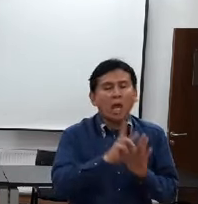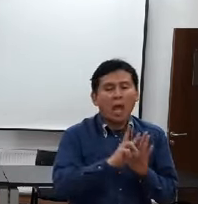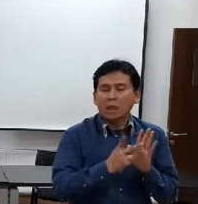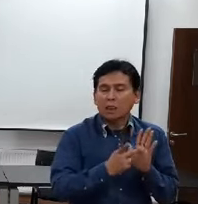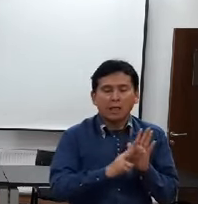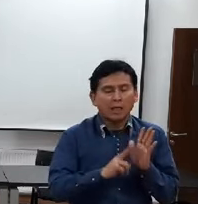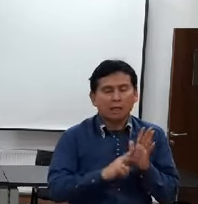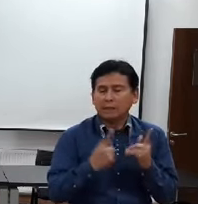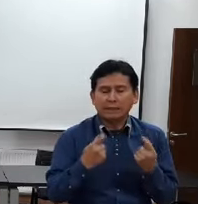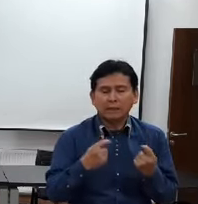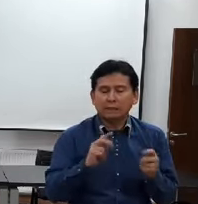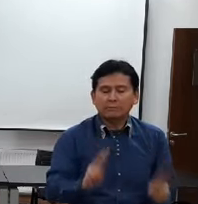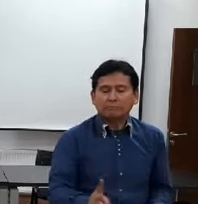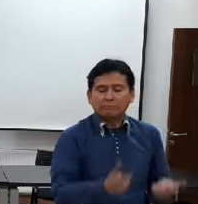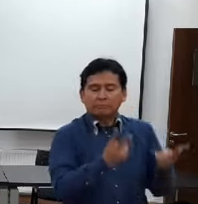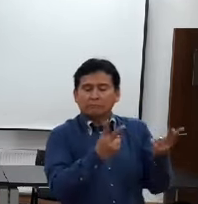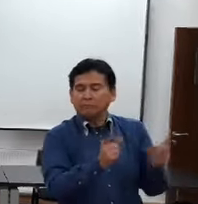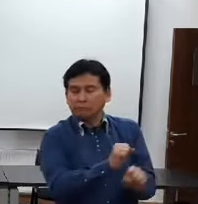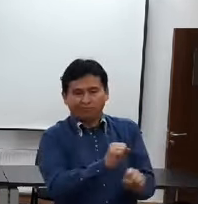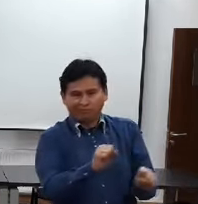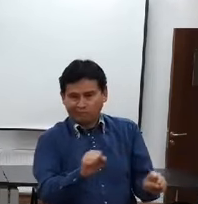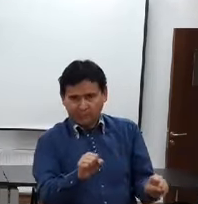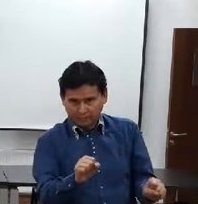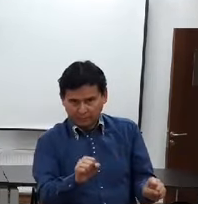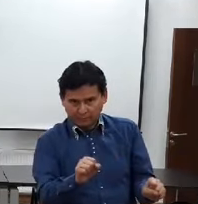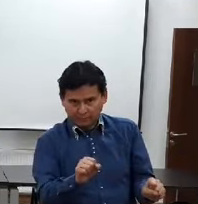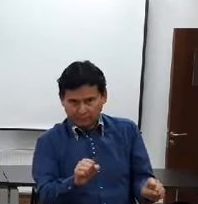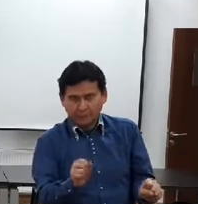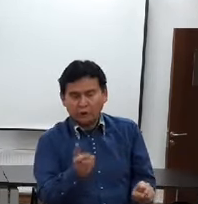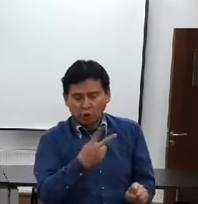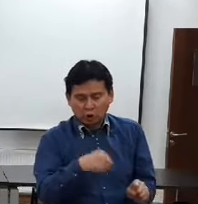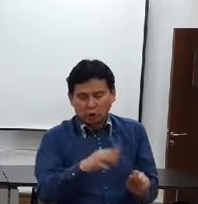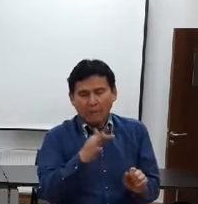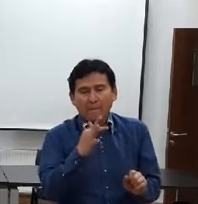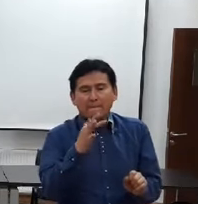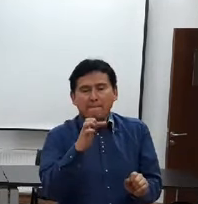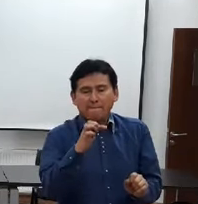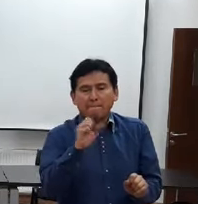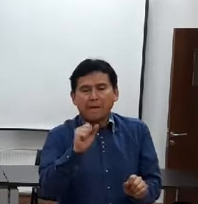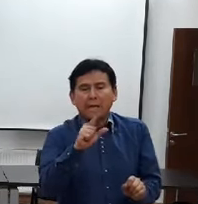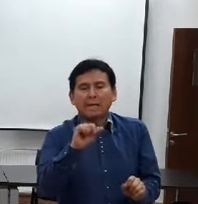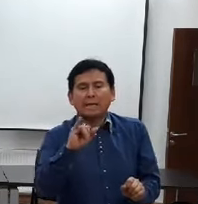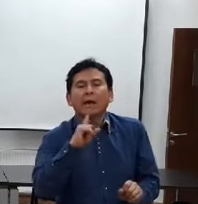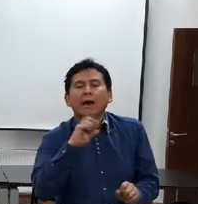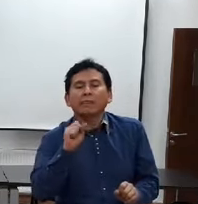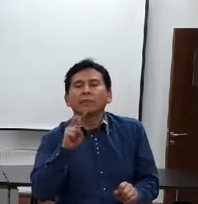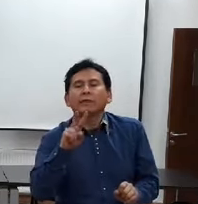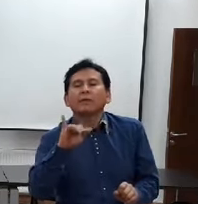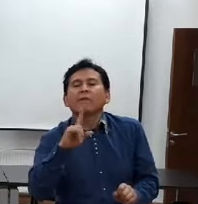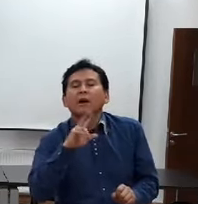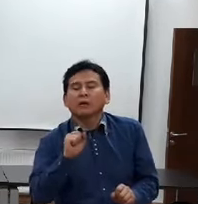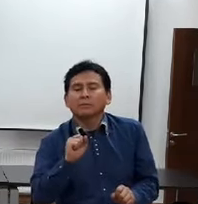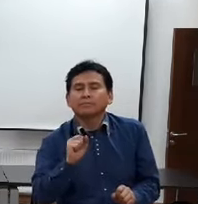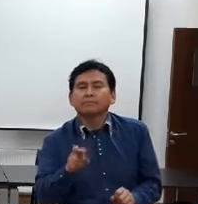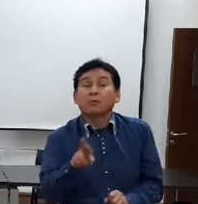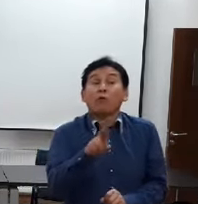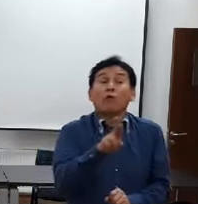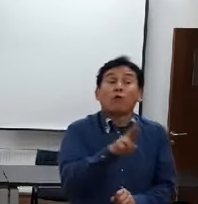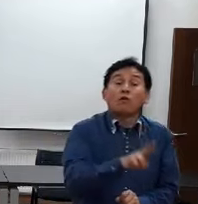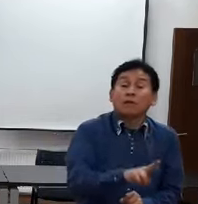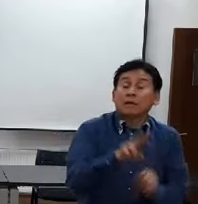de tratamiento recuperativo ya más bien estamos en una fase paliativa reiterar la pregunta mi colega